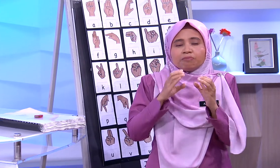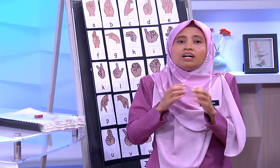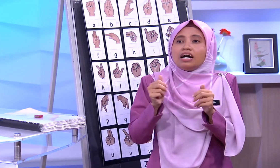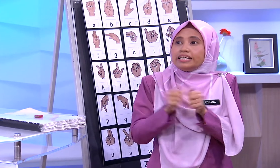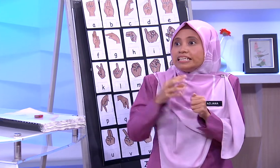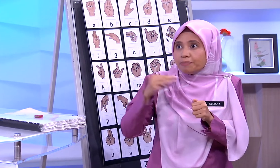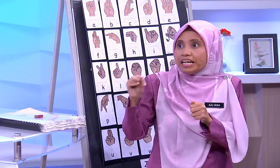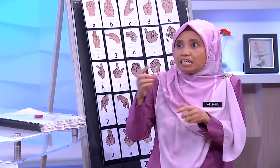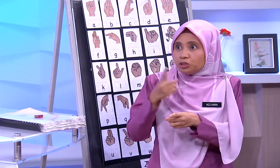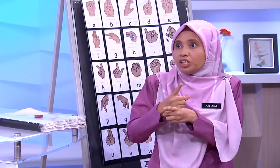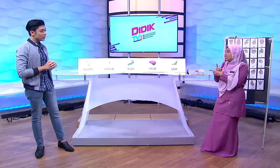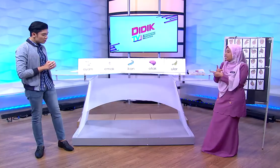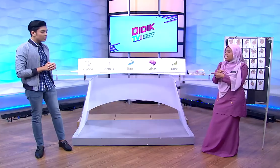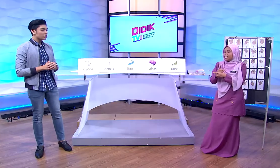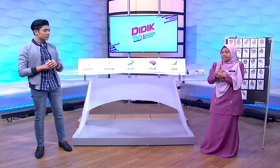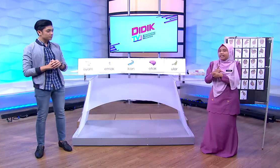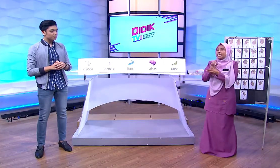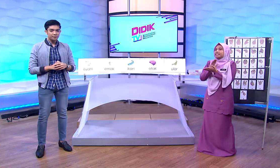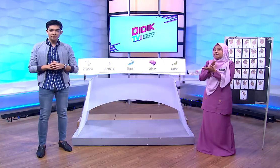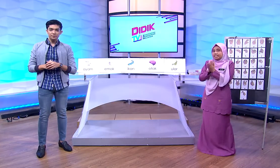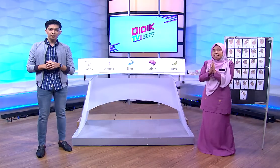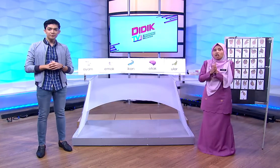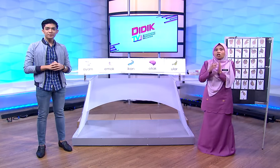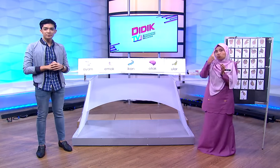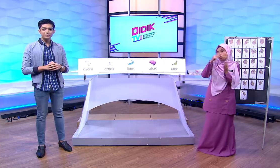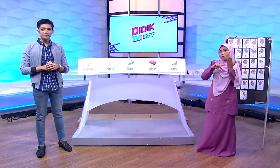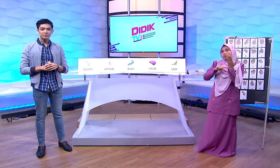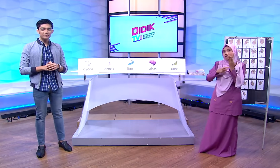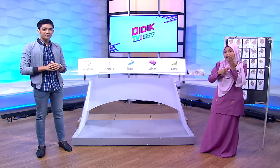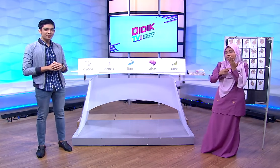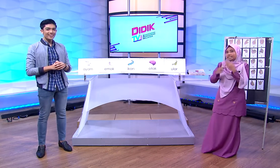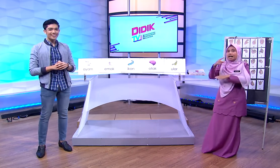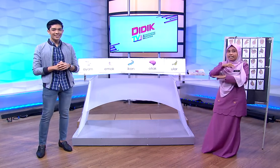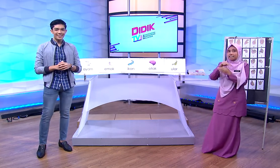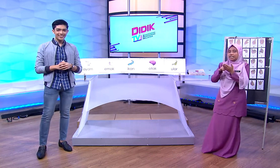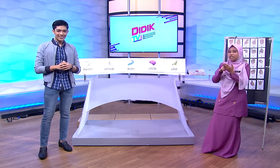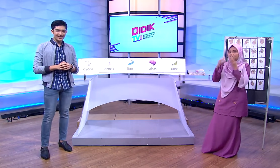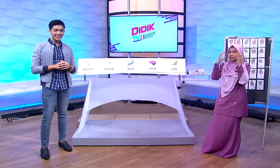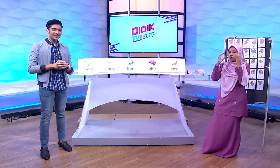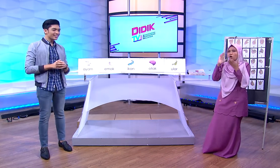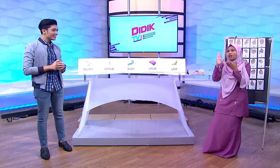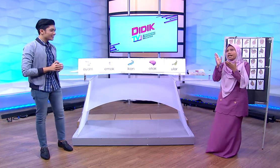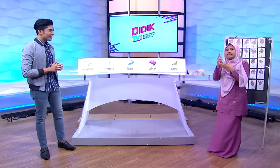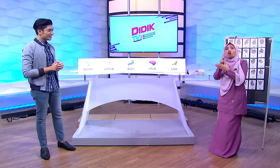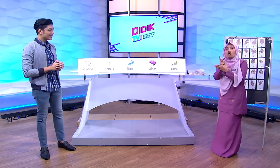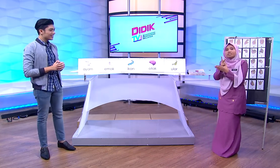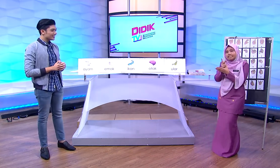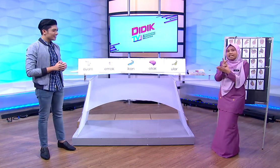dengan mereka betul itu Oke jadi ah untuk permulaan hari ini cewek gua Ken fungsi